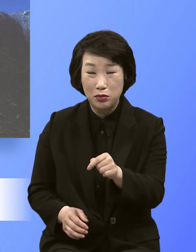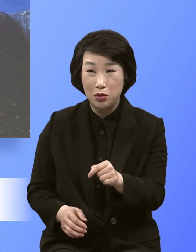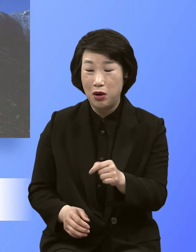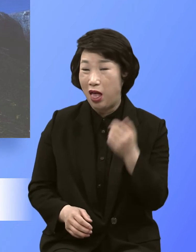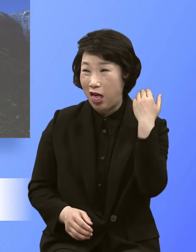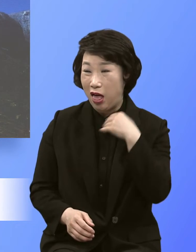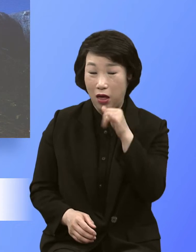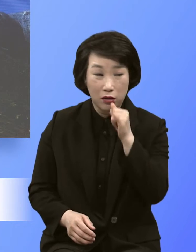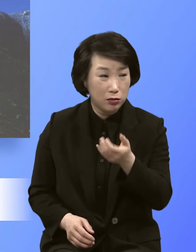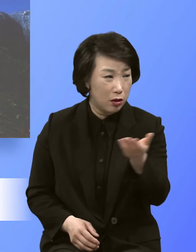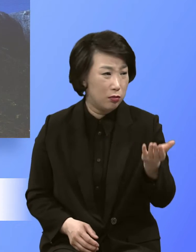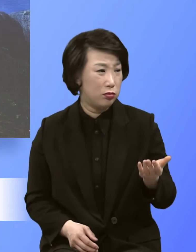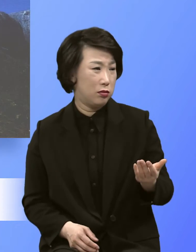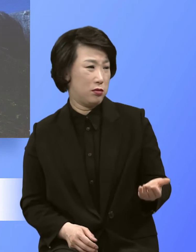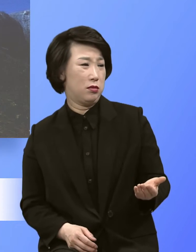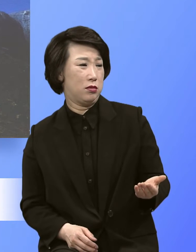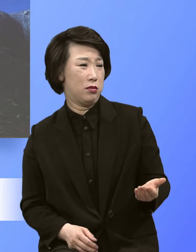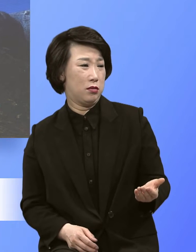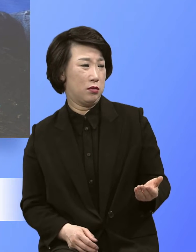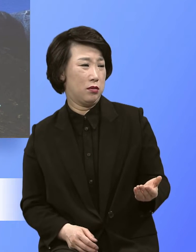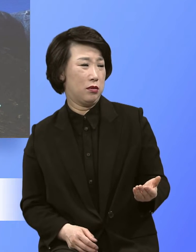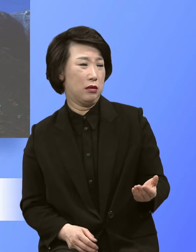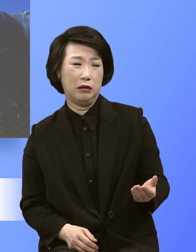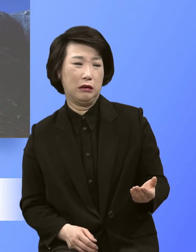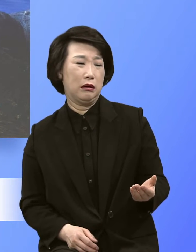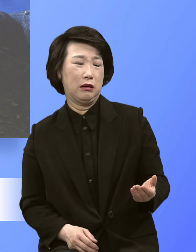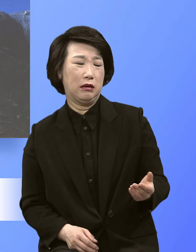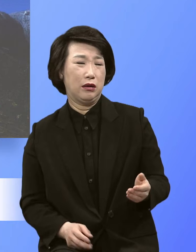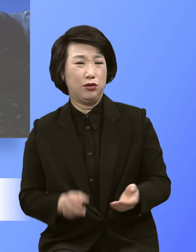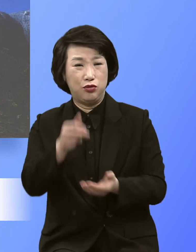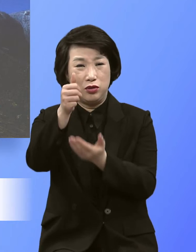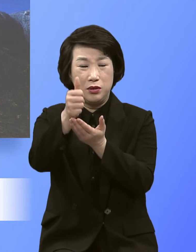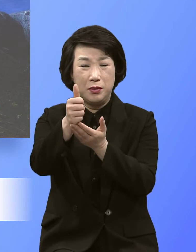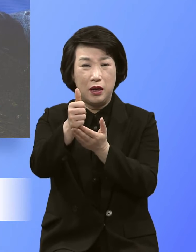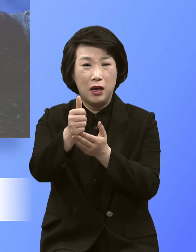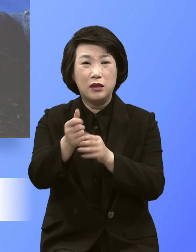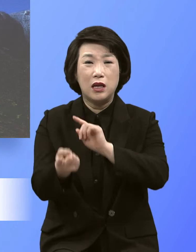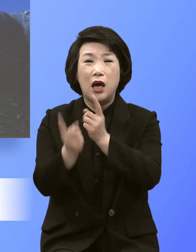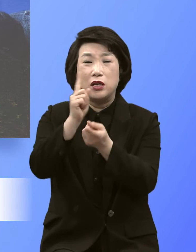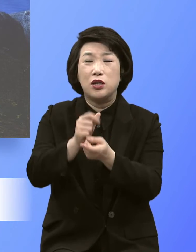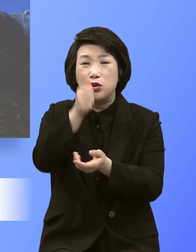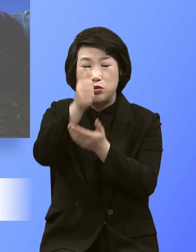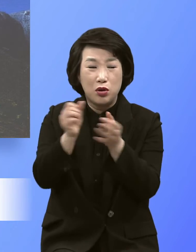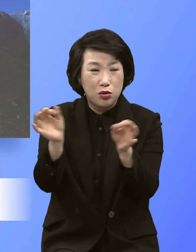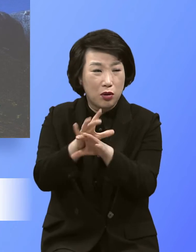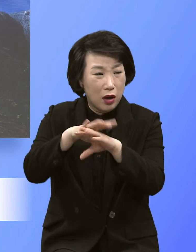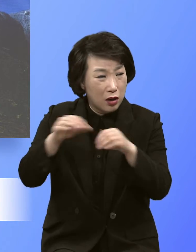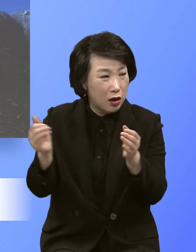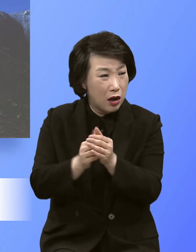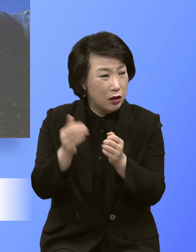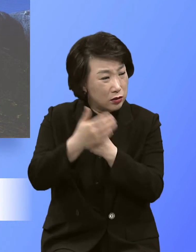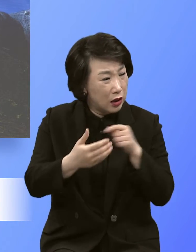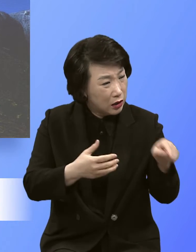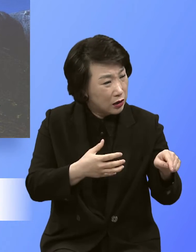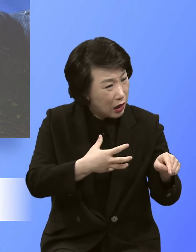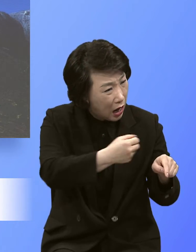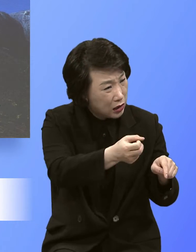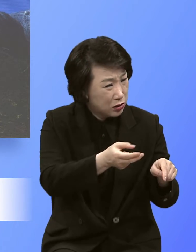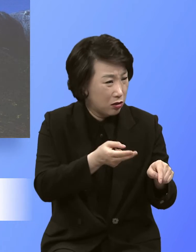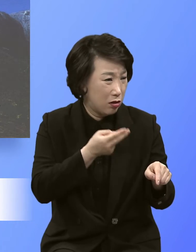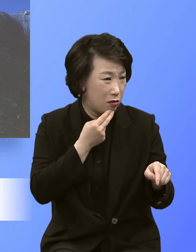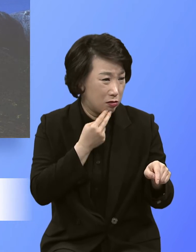온다면 이 사람은 주님의 대속의 은혜가 없는